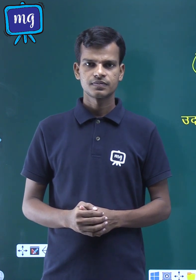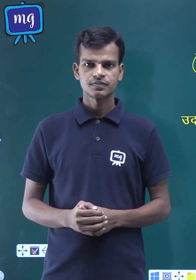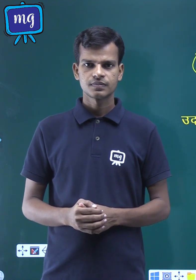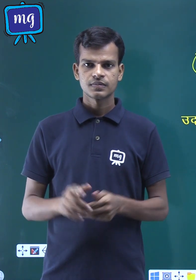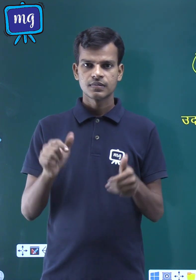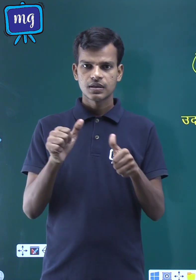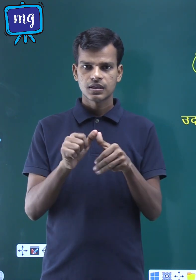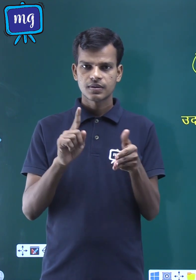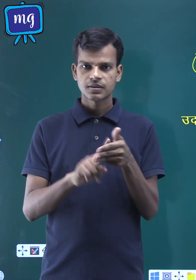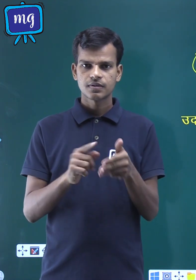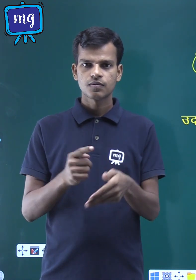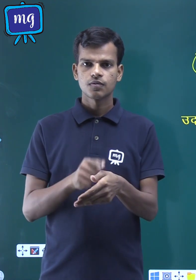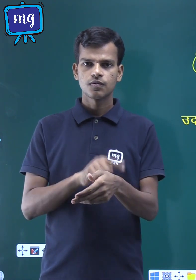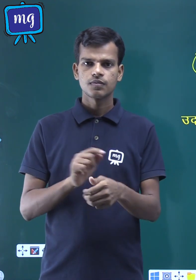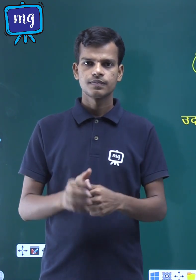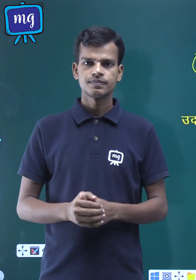बीजीय व्यंजक को